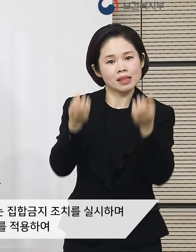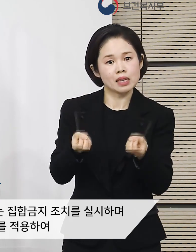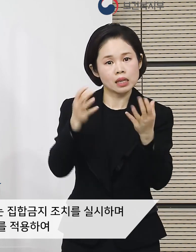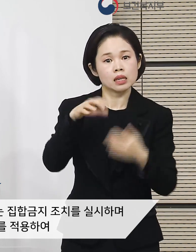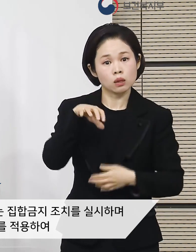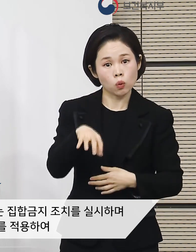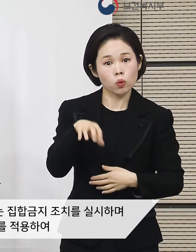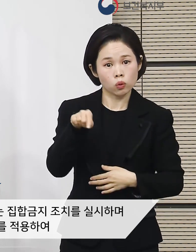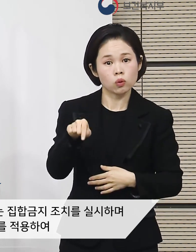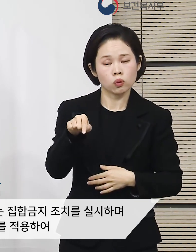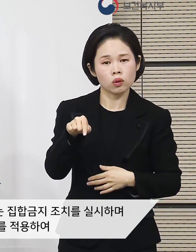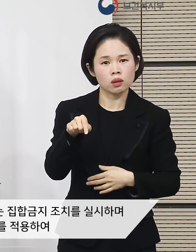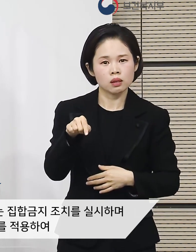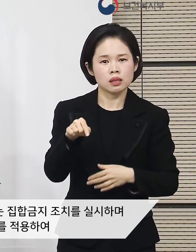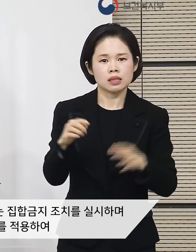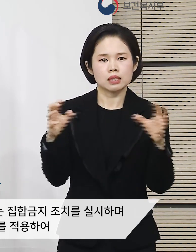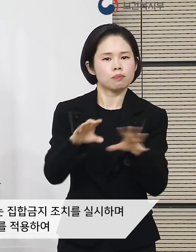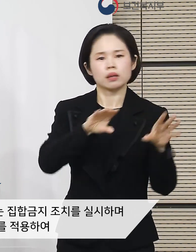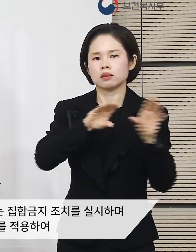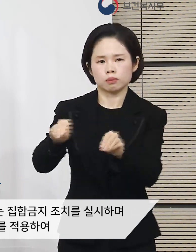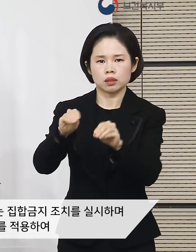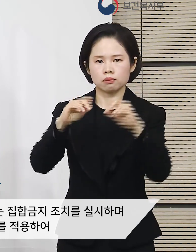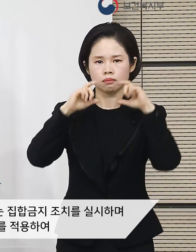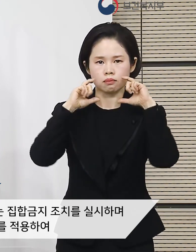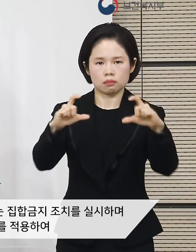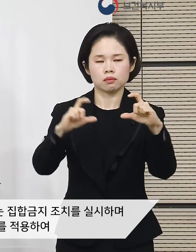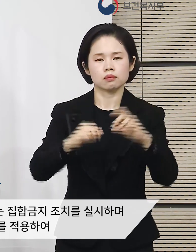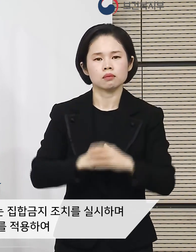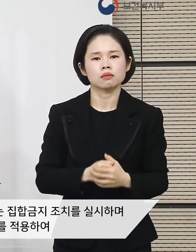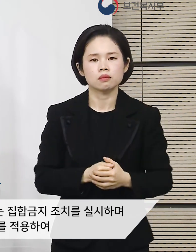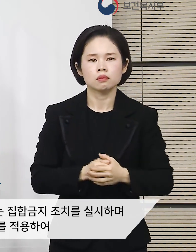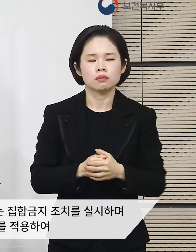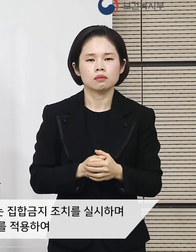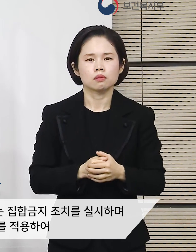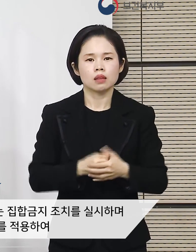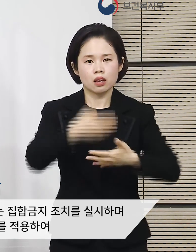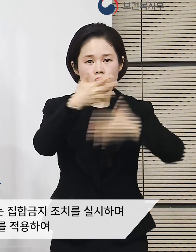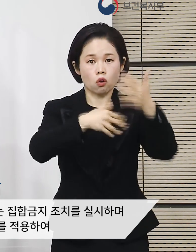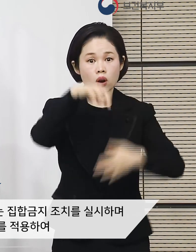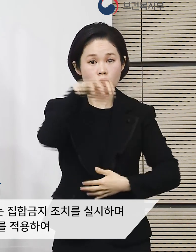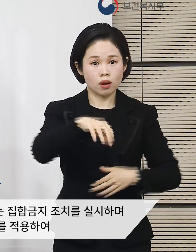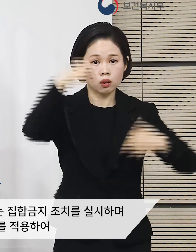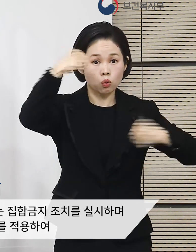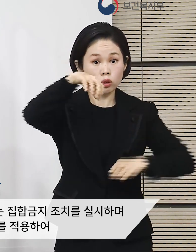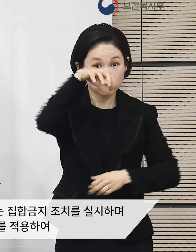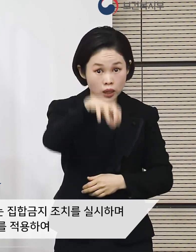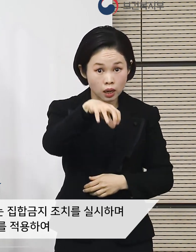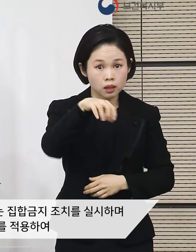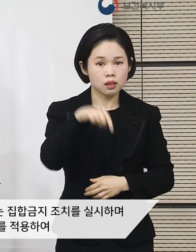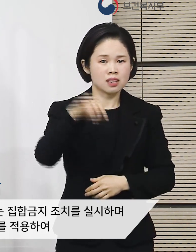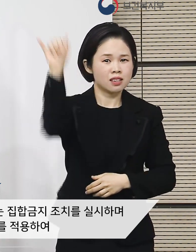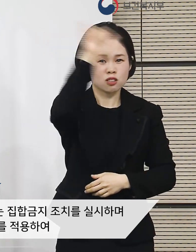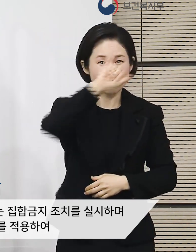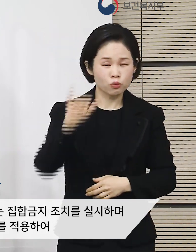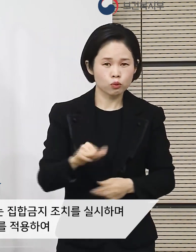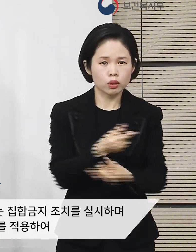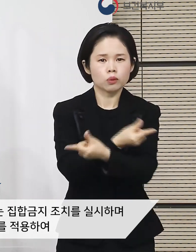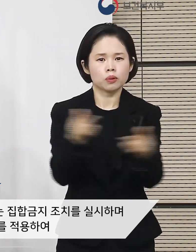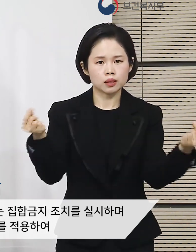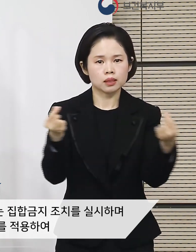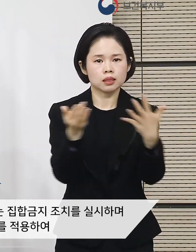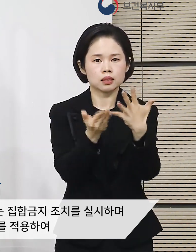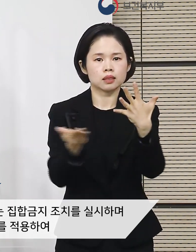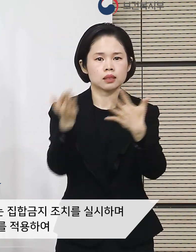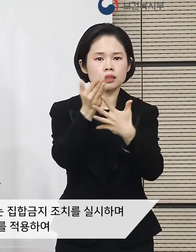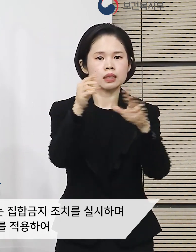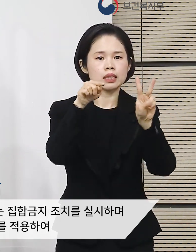파티 장소로 빈번하게 활용되는 파티룸에 대해서는 집합금지 조치를 실시하며 영화관, 공연장의